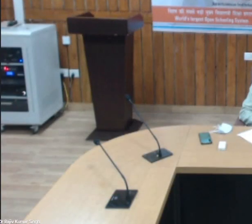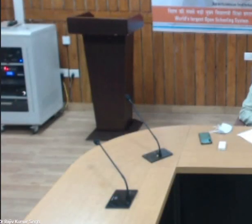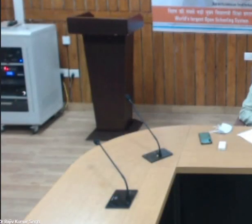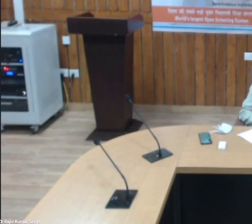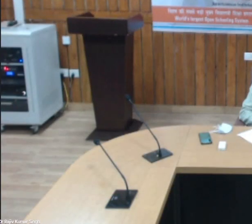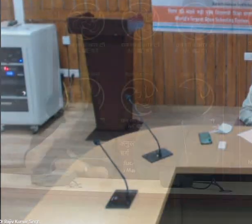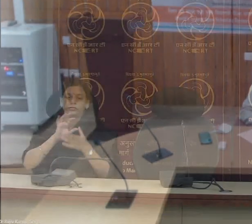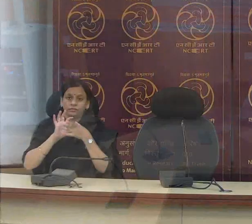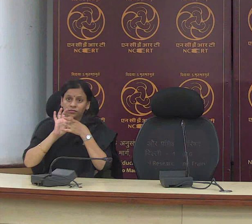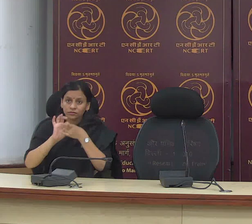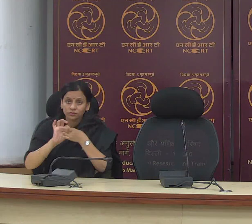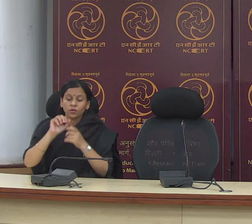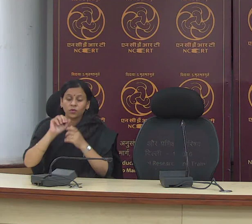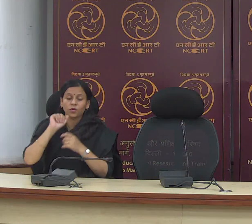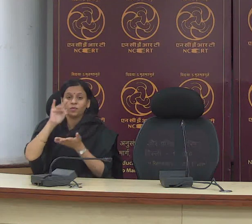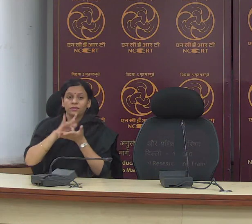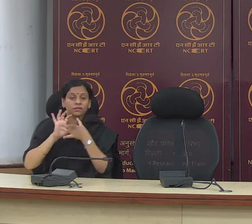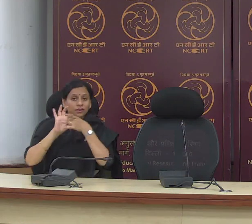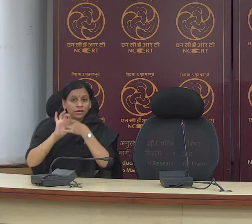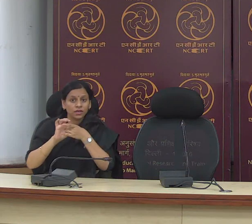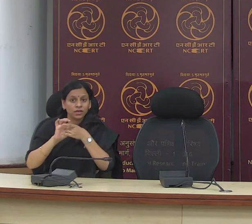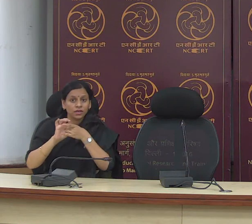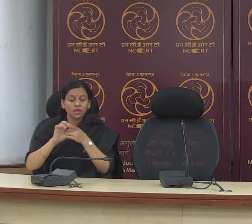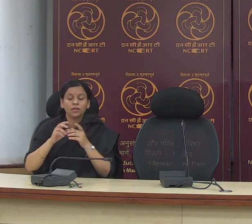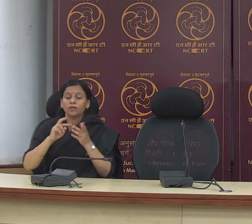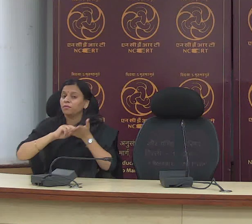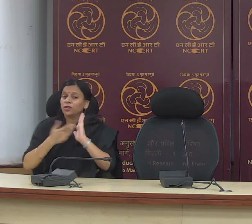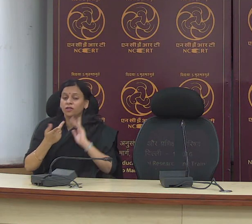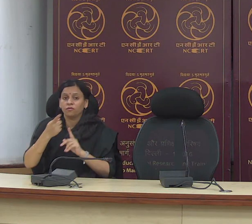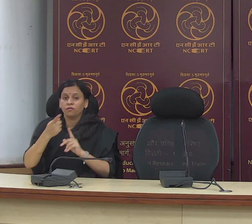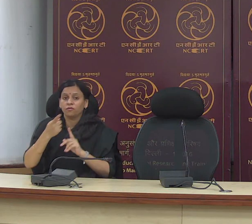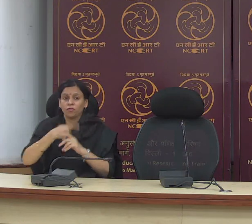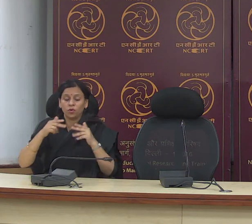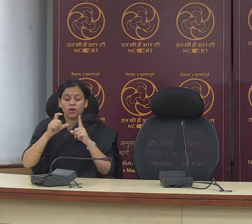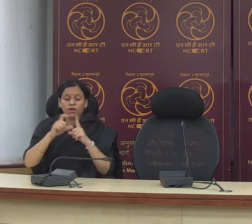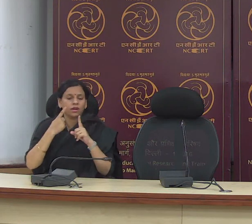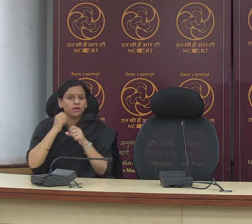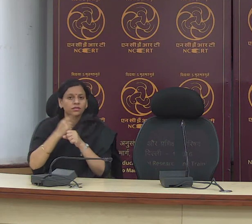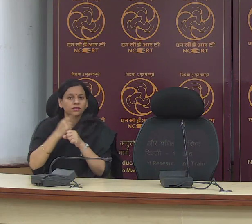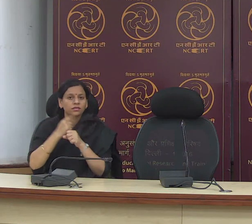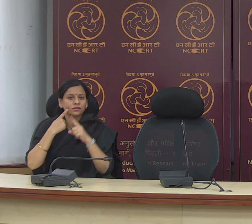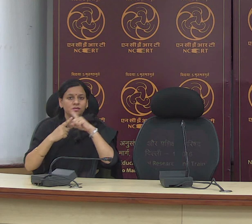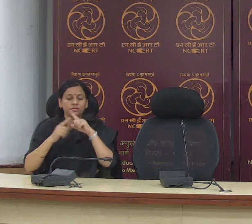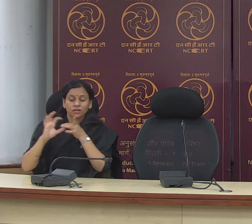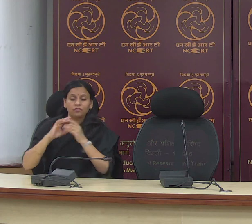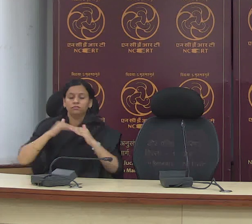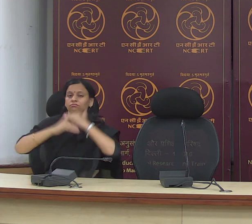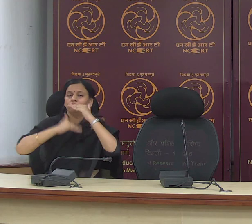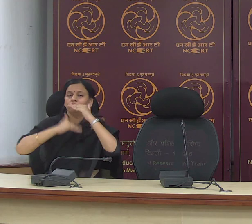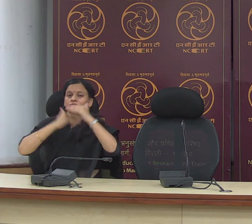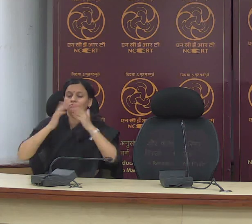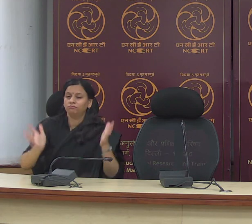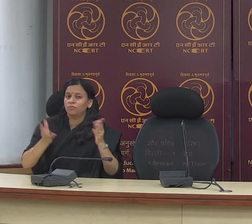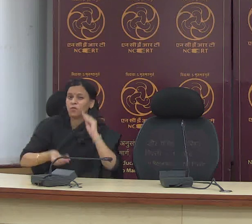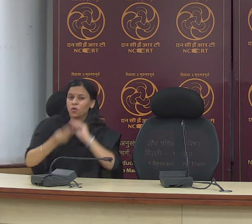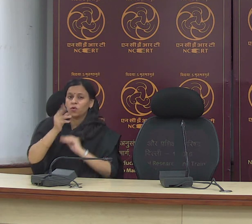आप हमारे साथ अपने कार्यालय से जुड़े हुए हैं, और ये इस बात का द्योतक है कि हम एक डिजिटल एज में हैं और यहाँ से हम बहुत आगे बढ़ रहे हैं, और